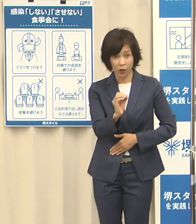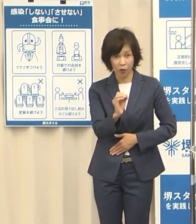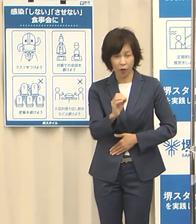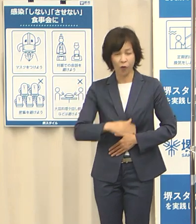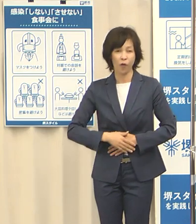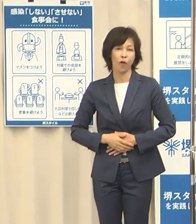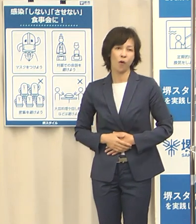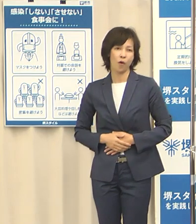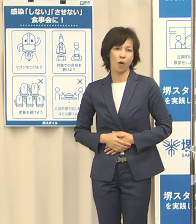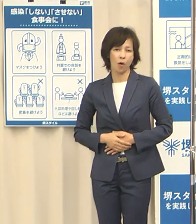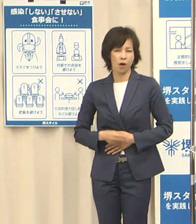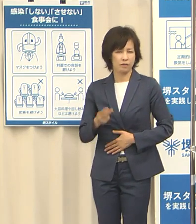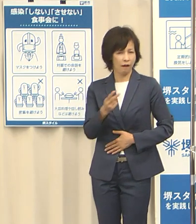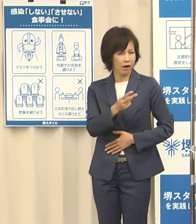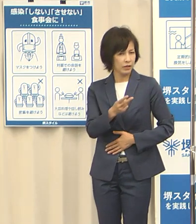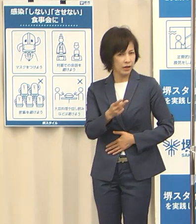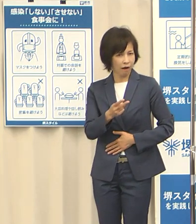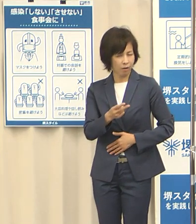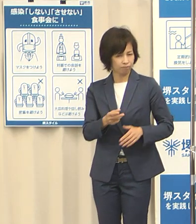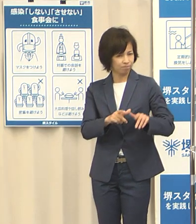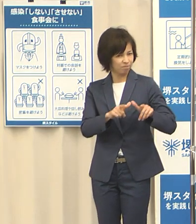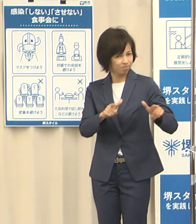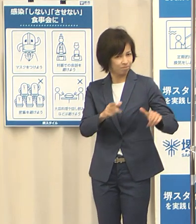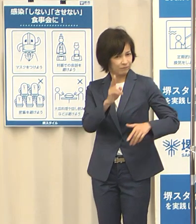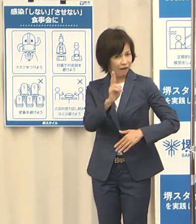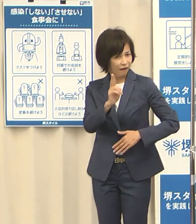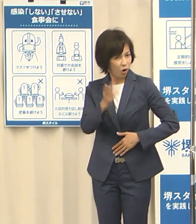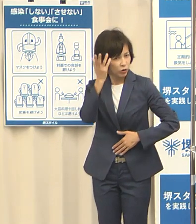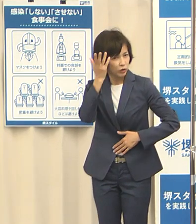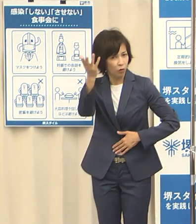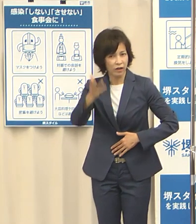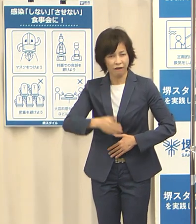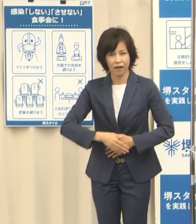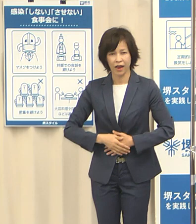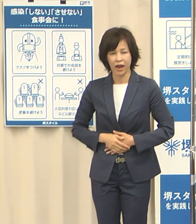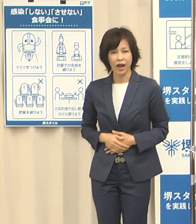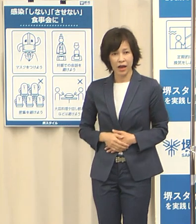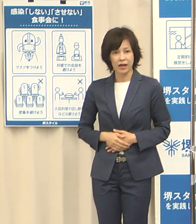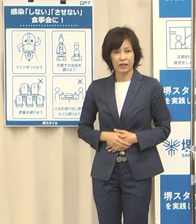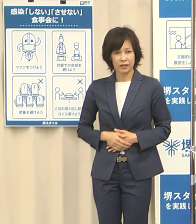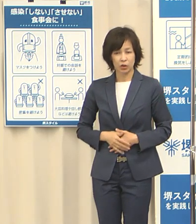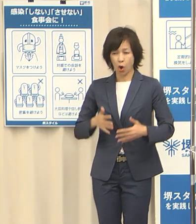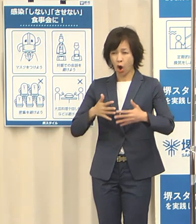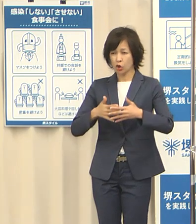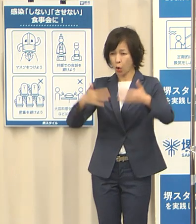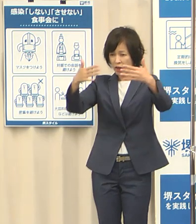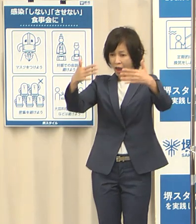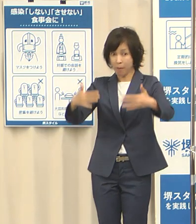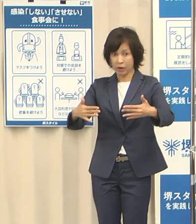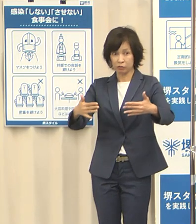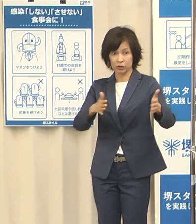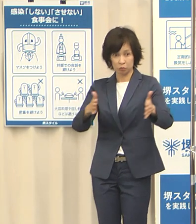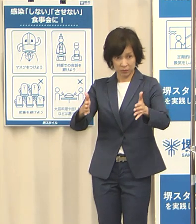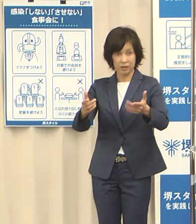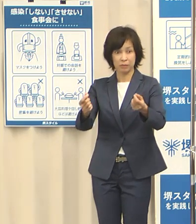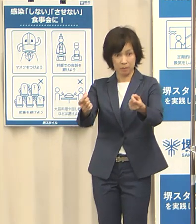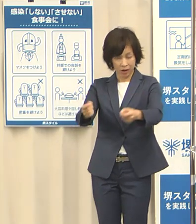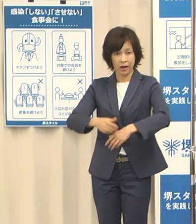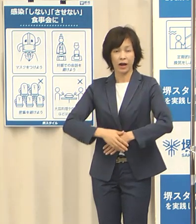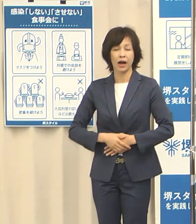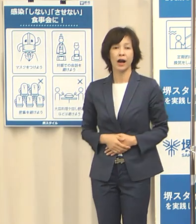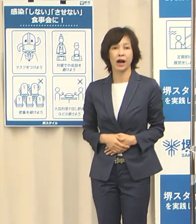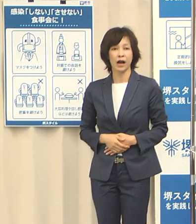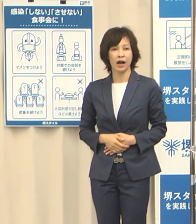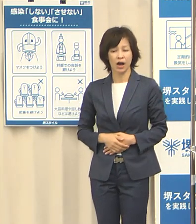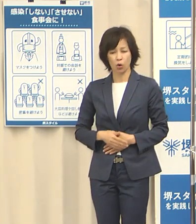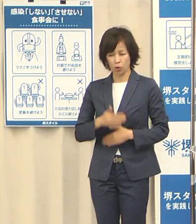だ第2波は起こるだろうという想定のもとでしたので、そのアクリルパネルというのは続けていました。ですから、この